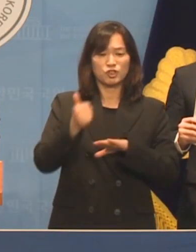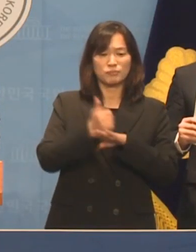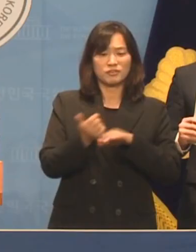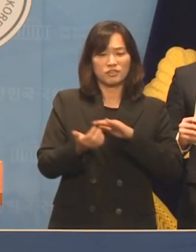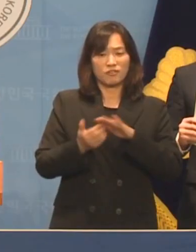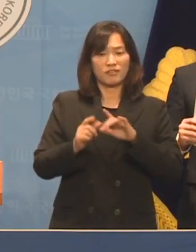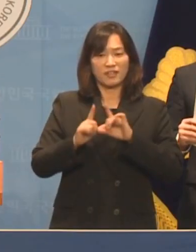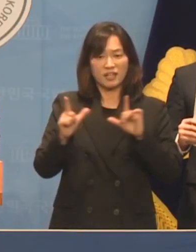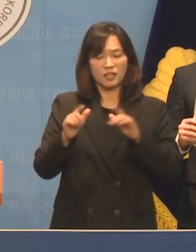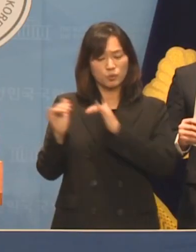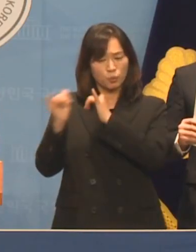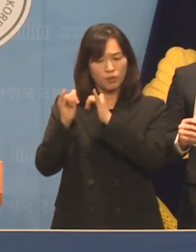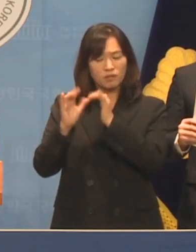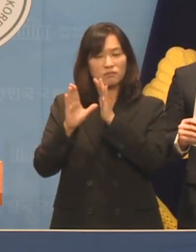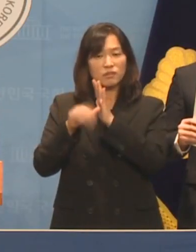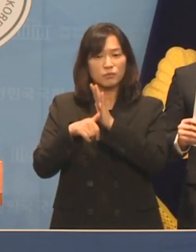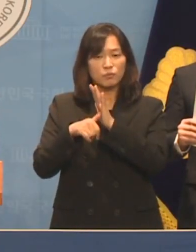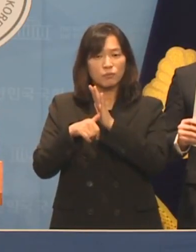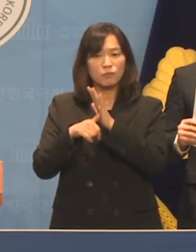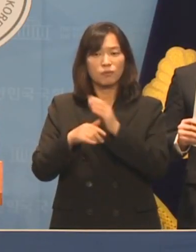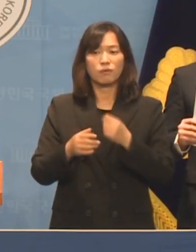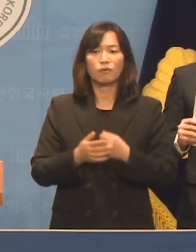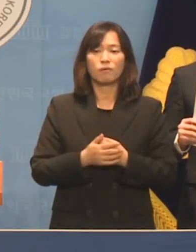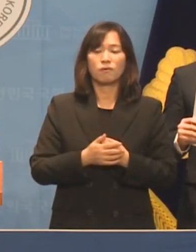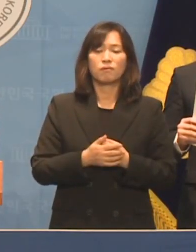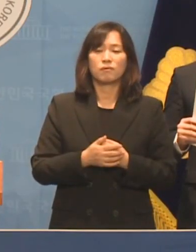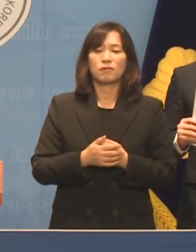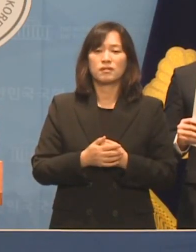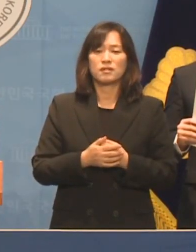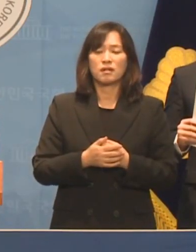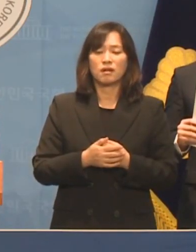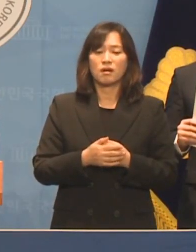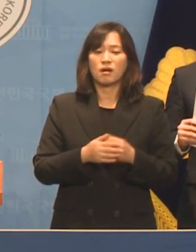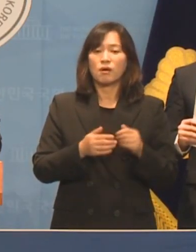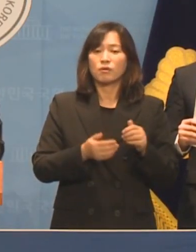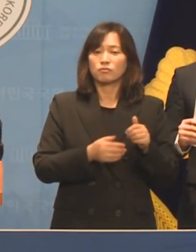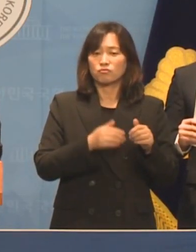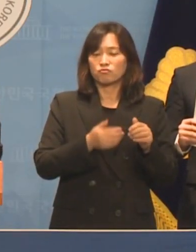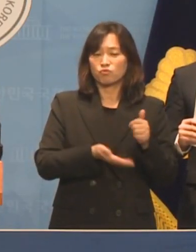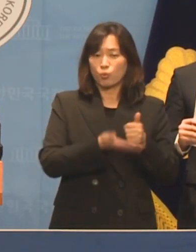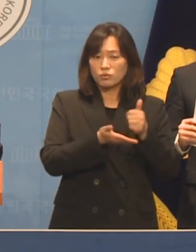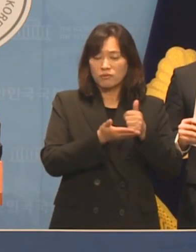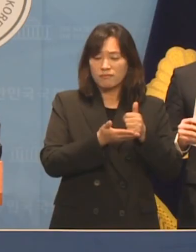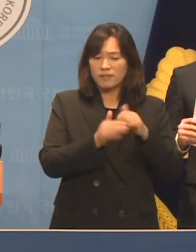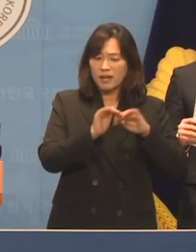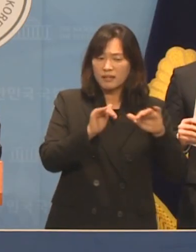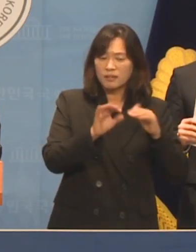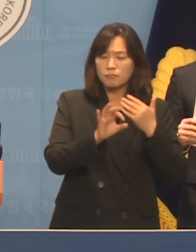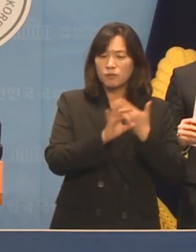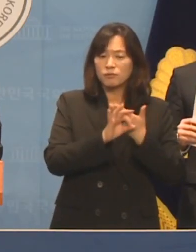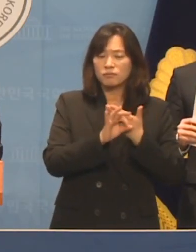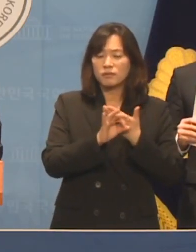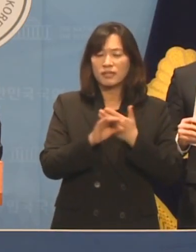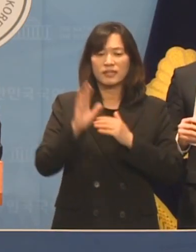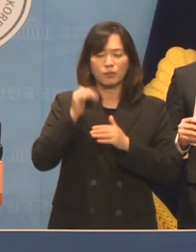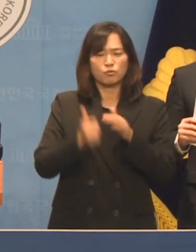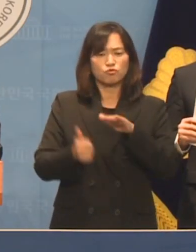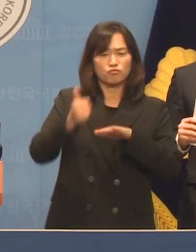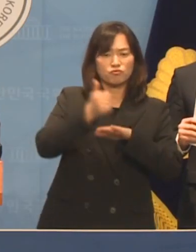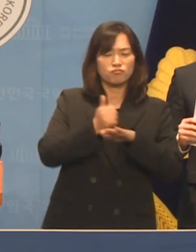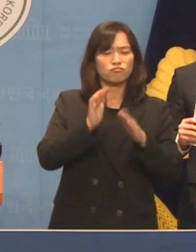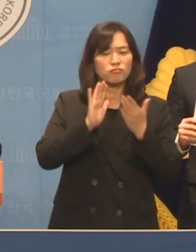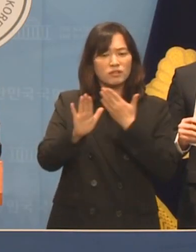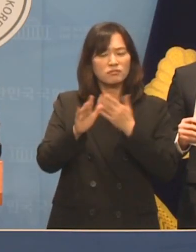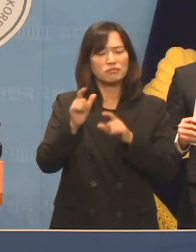전날의 통화에서조차 이렇게 노골적으로 공천 개입을 했다면 대통령 취임 이후에는 더욱